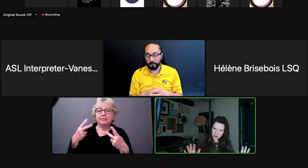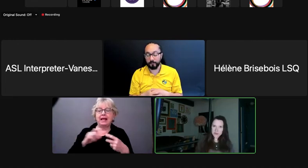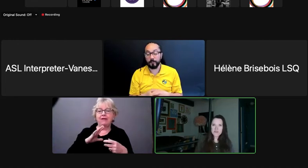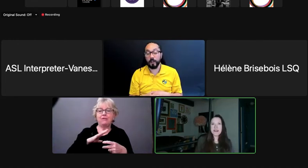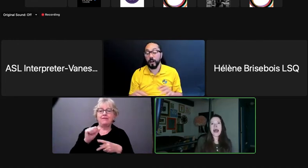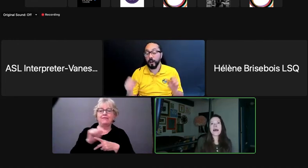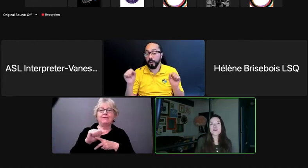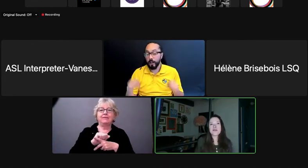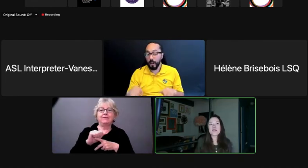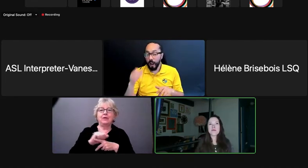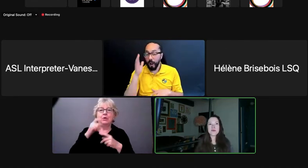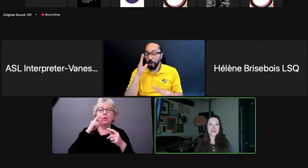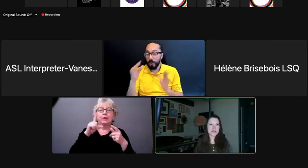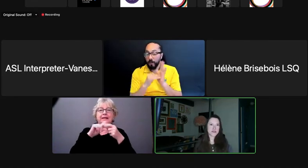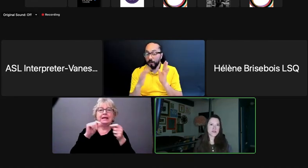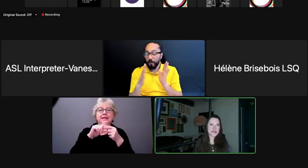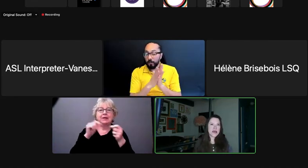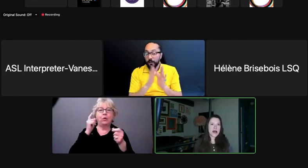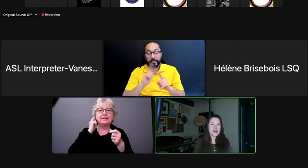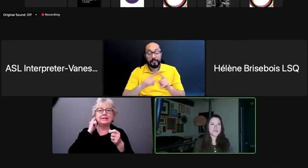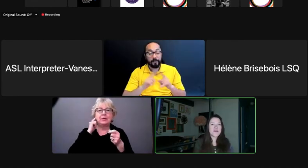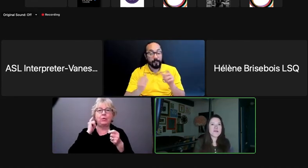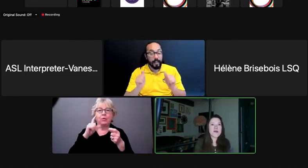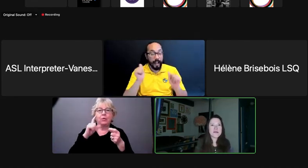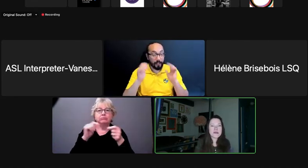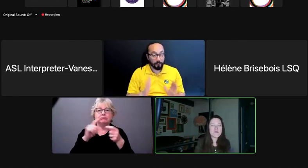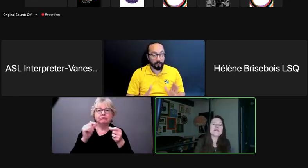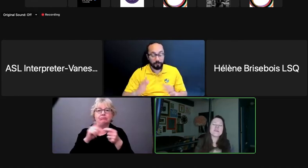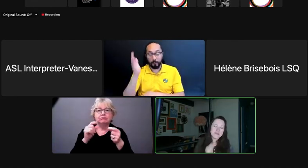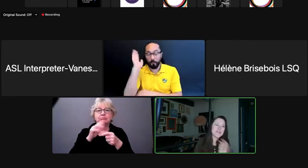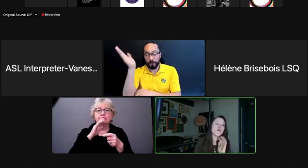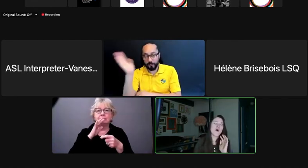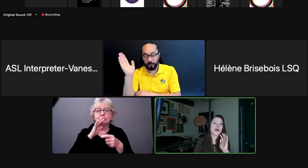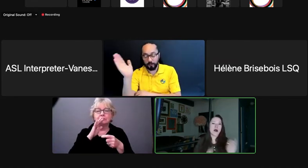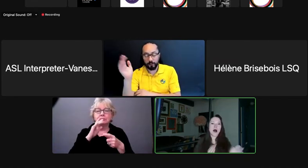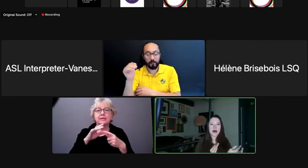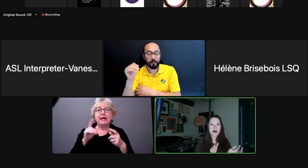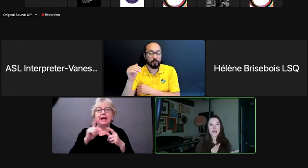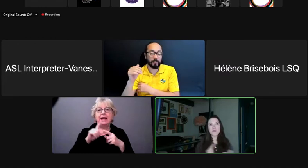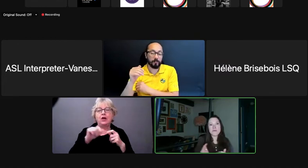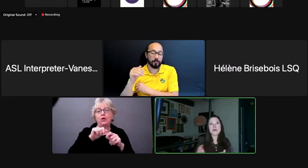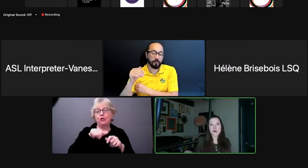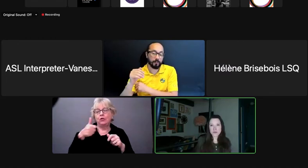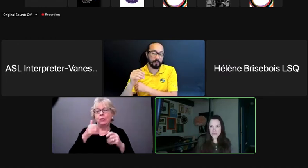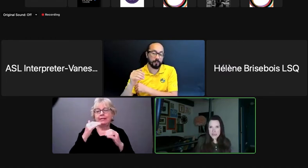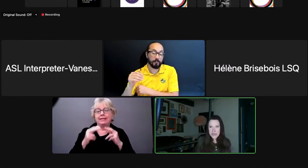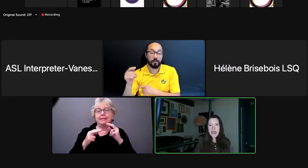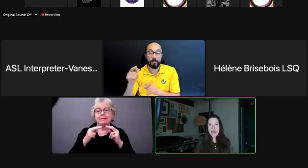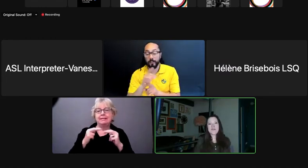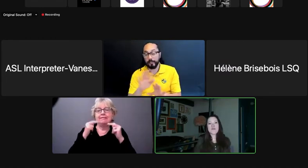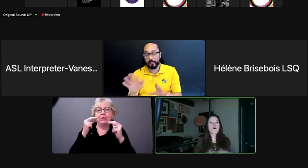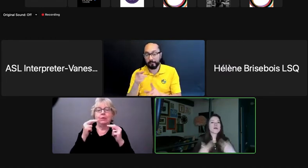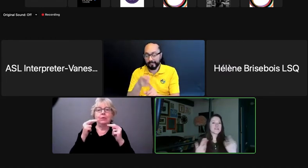descriptrice audio professionnelle à de nouveaux niveaux particulièrement